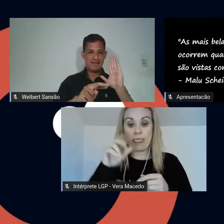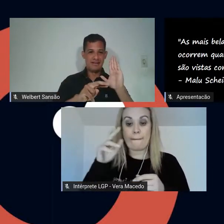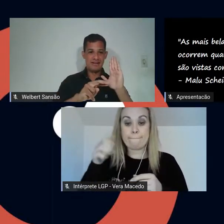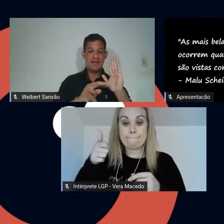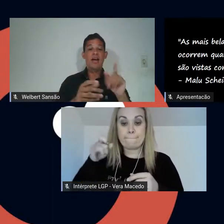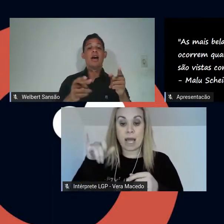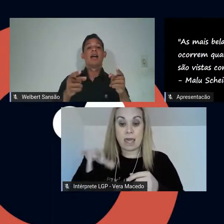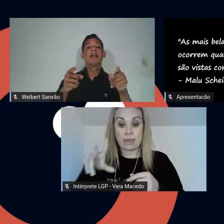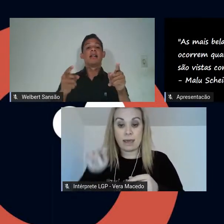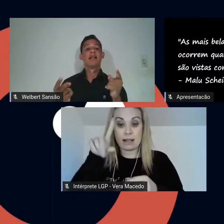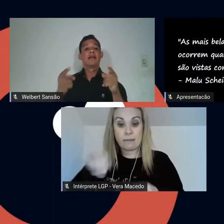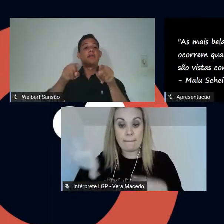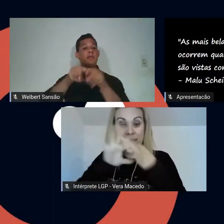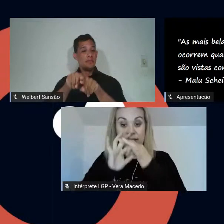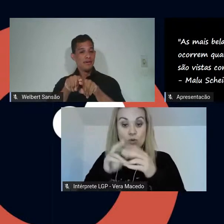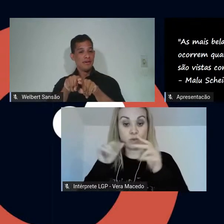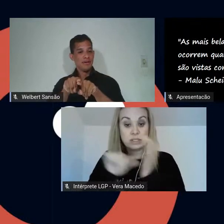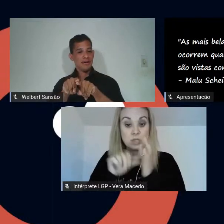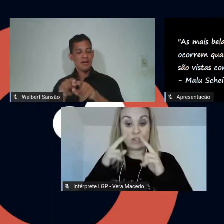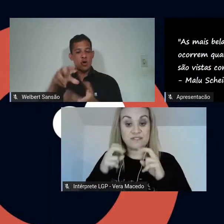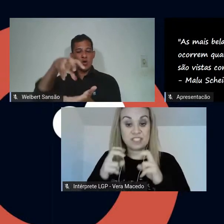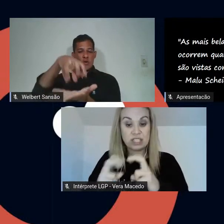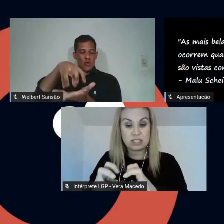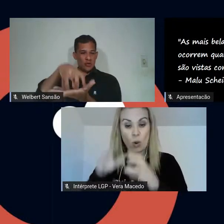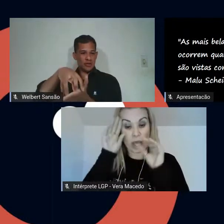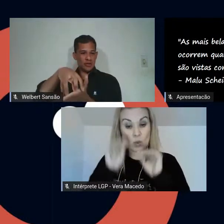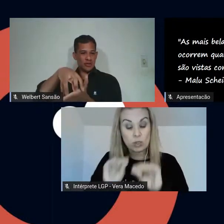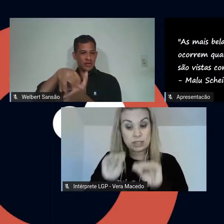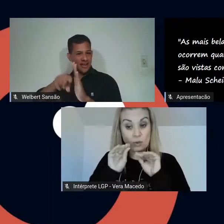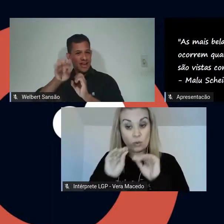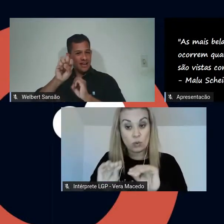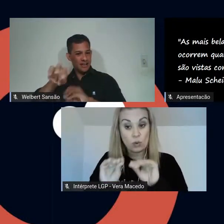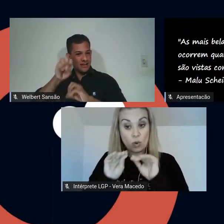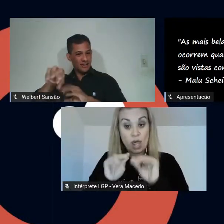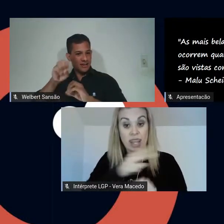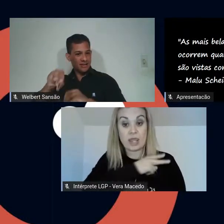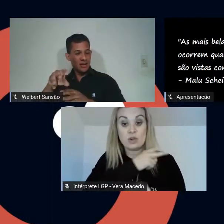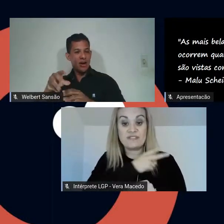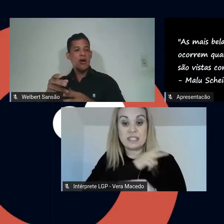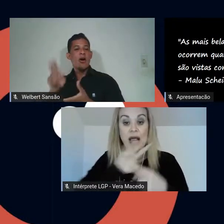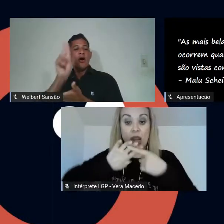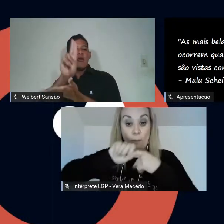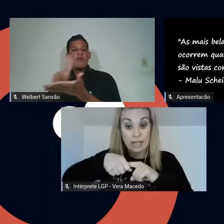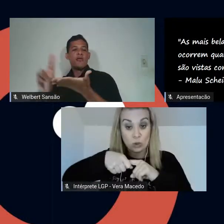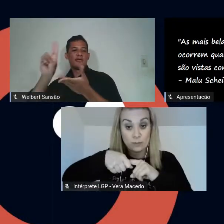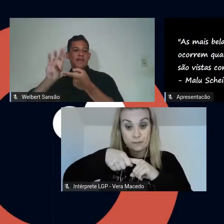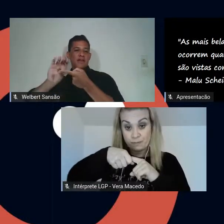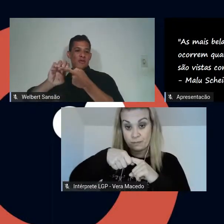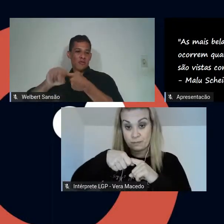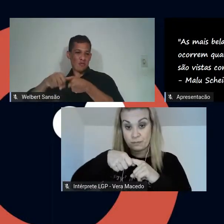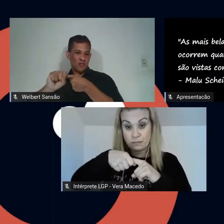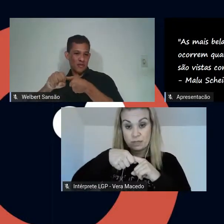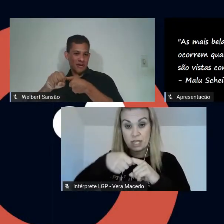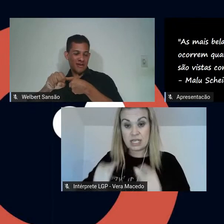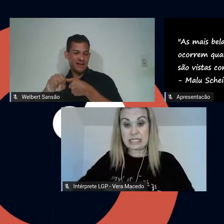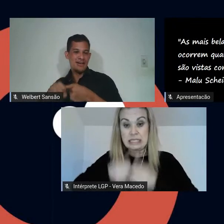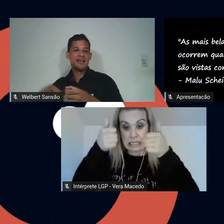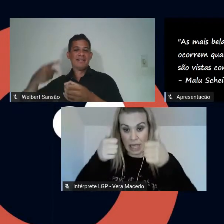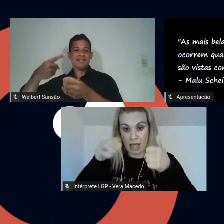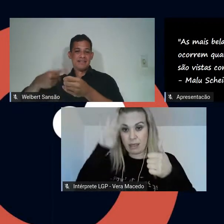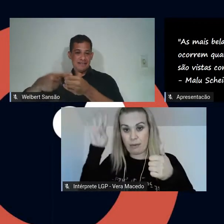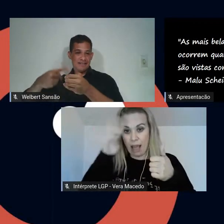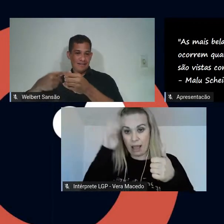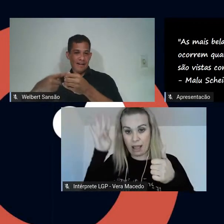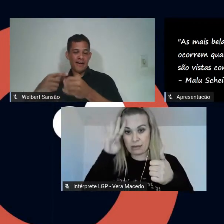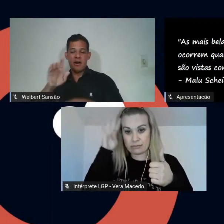em parceria com o Centro de Investigação em Educação da Universidade do Minho, na cidade de Braga,